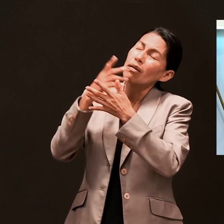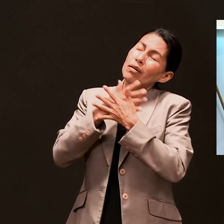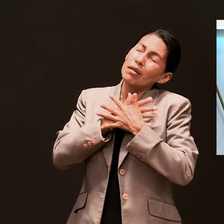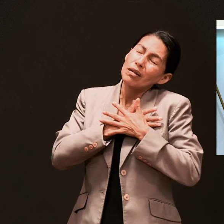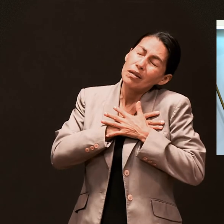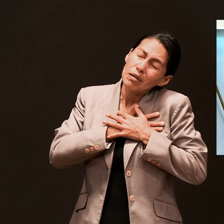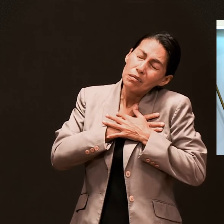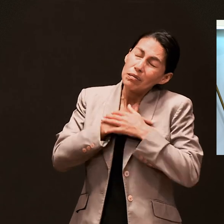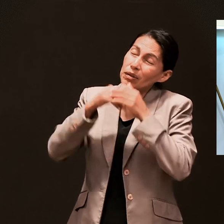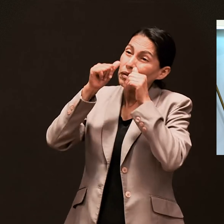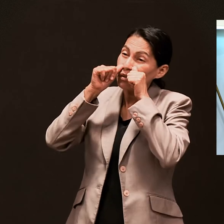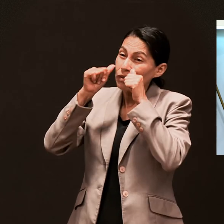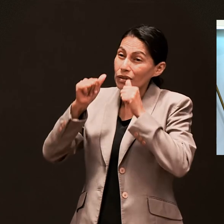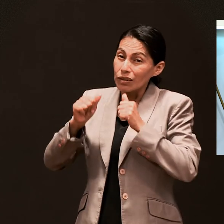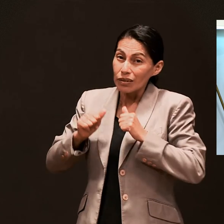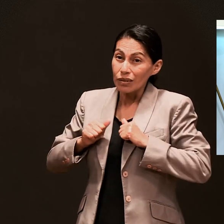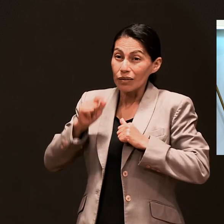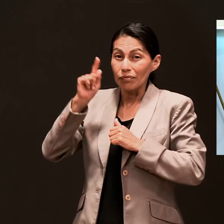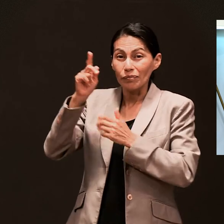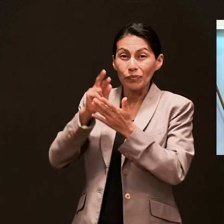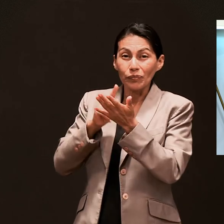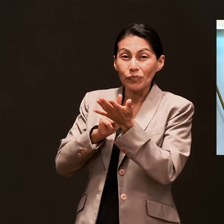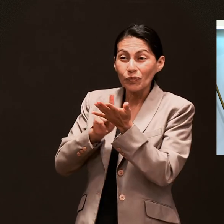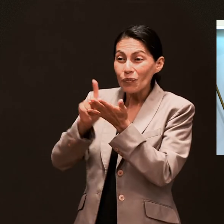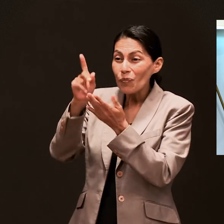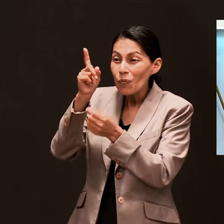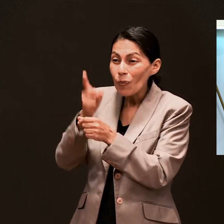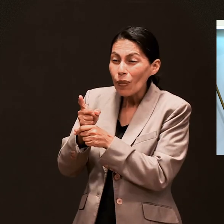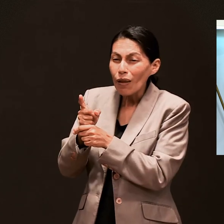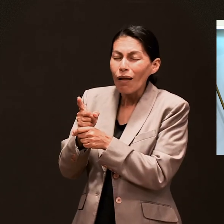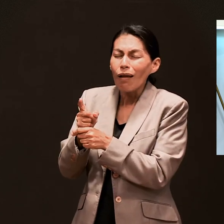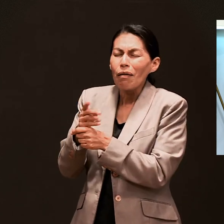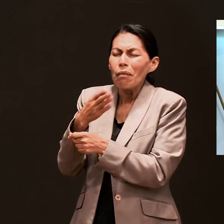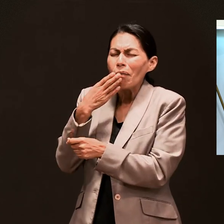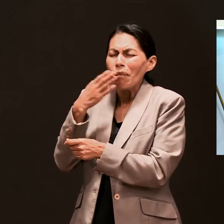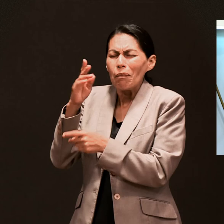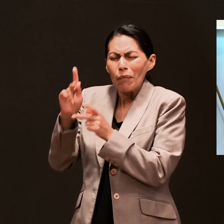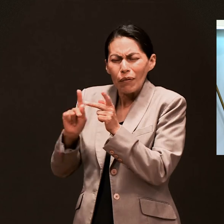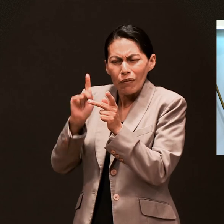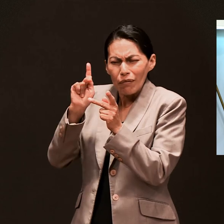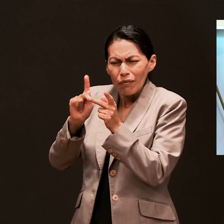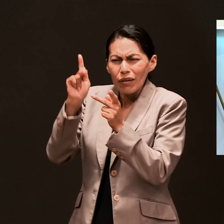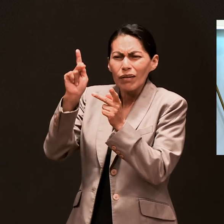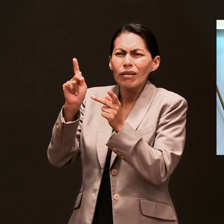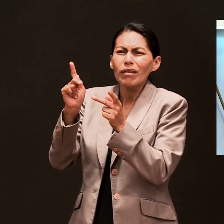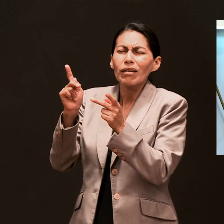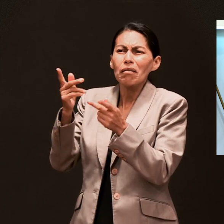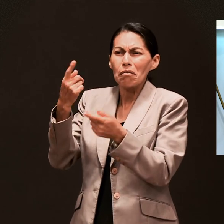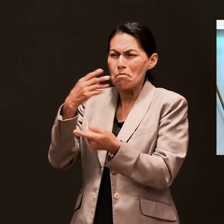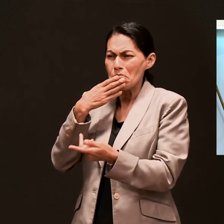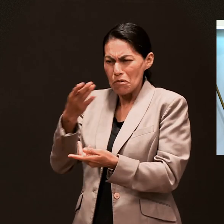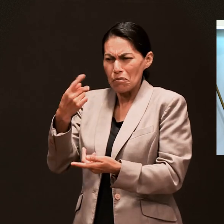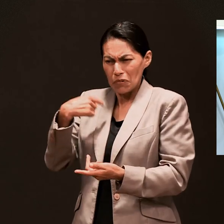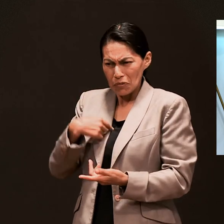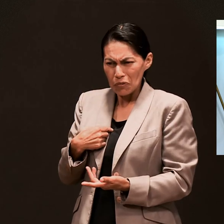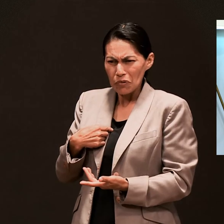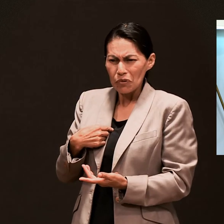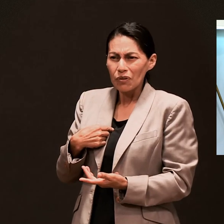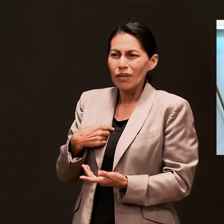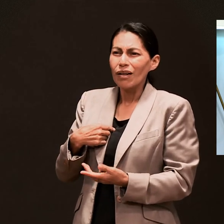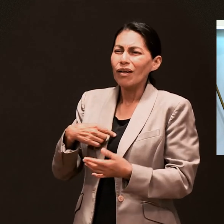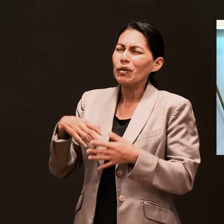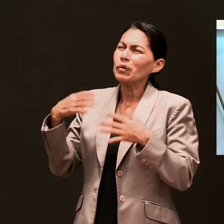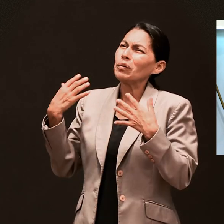nos ama y nos escucha y que él responderá de acuerdo a su maravillosa voluntad agradable y perfecta para nosotros Entonces